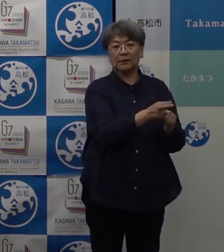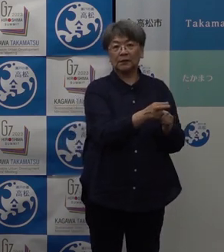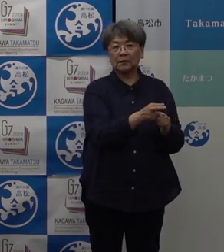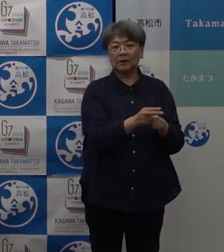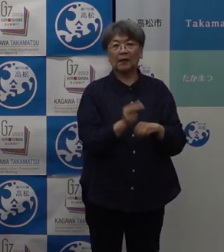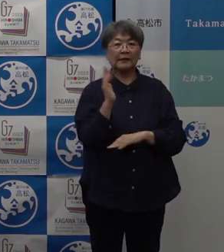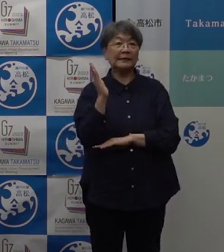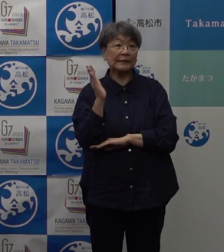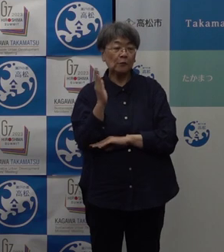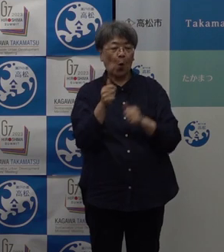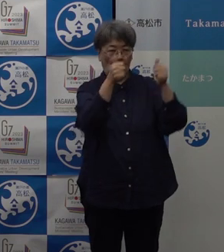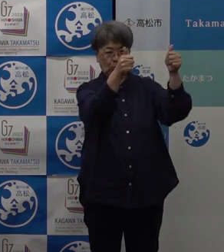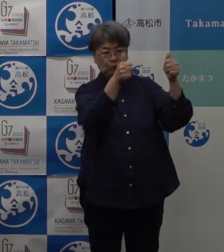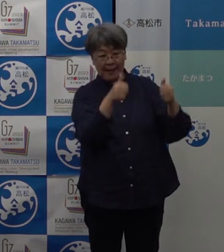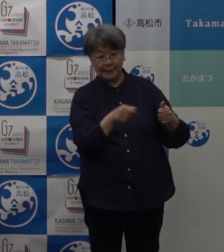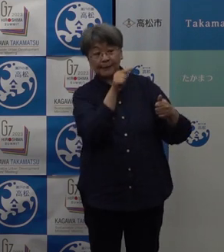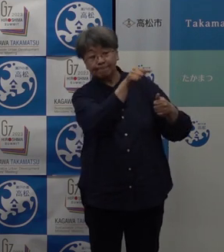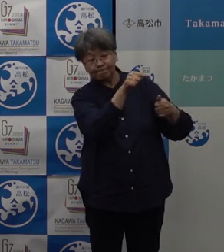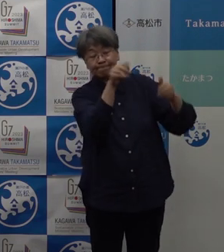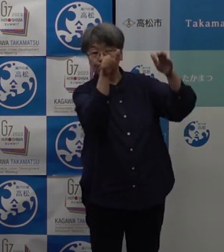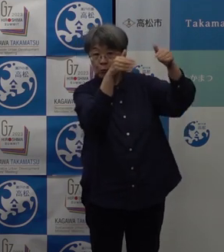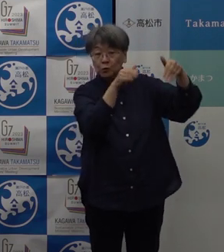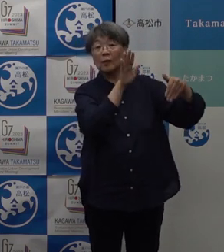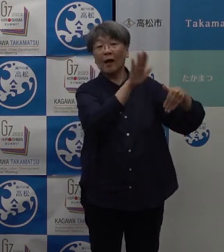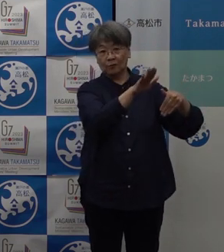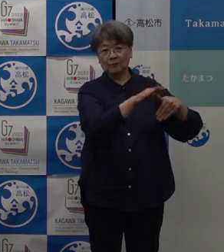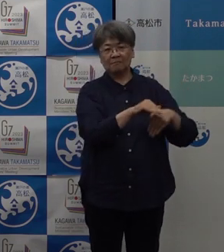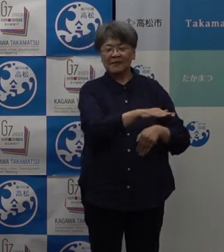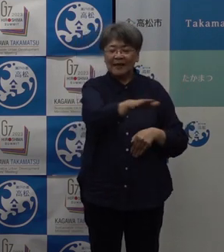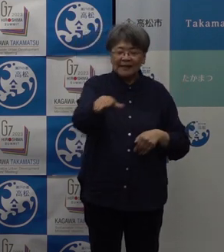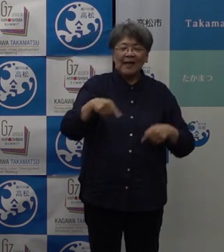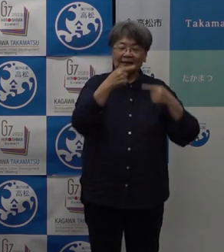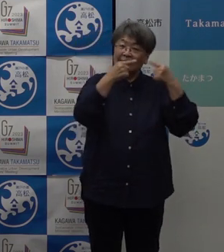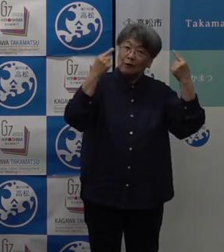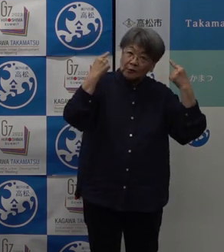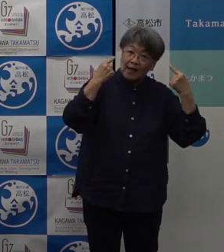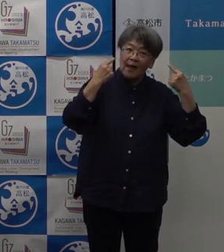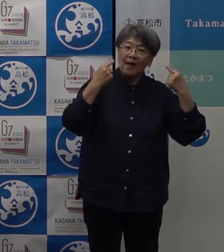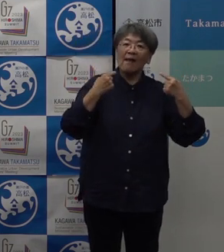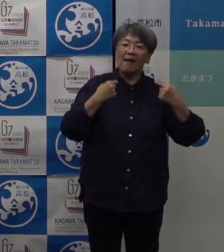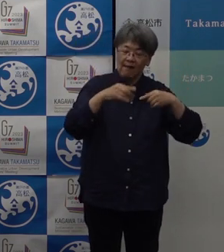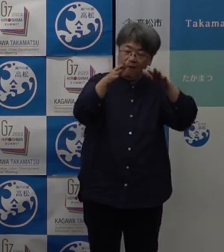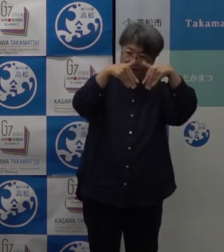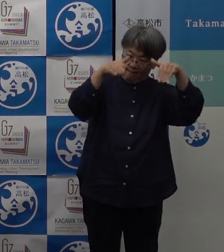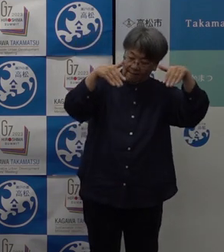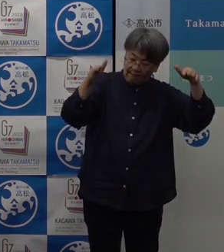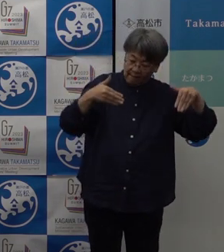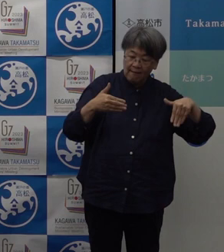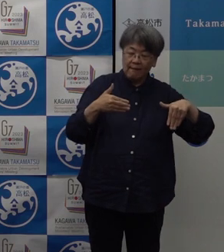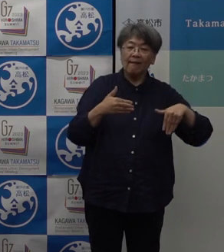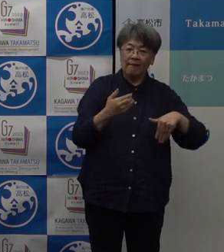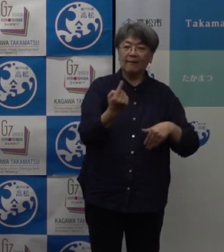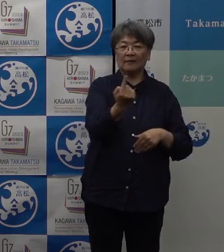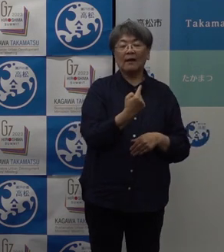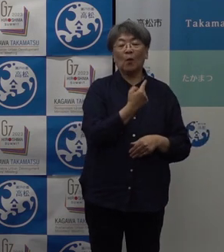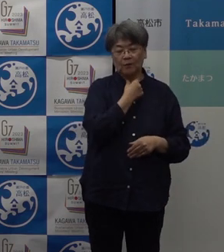ページで申し込みを受け付けております。多くの学生の皆さんの応募をお願い、ご